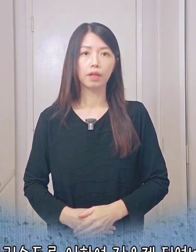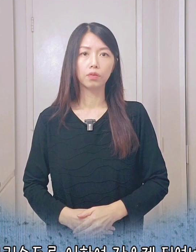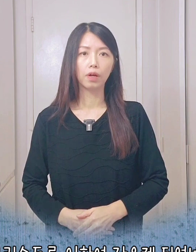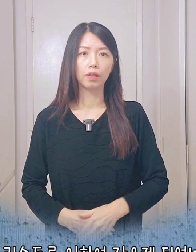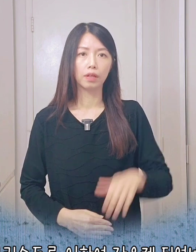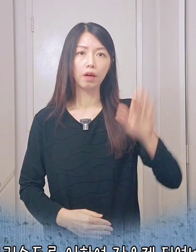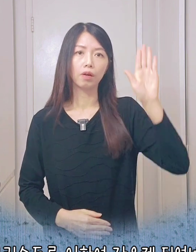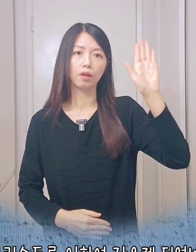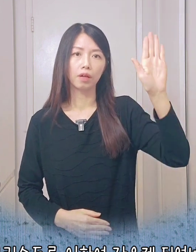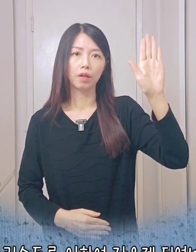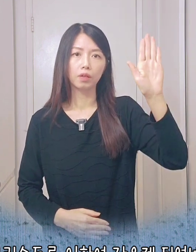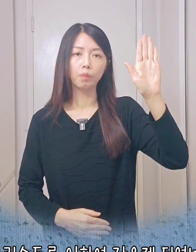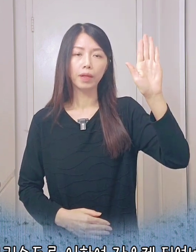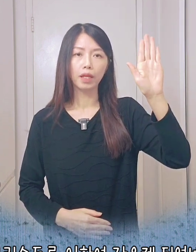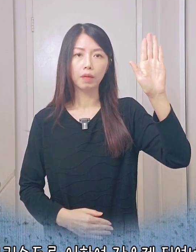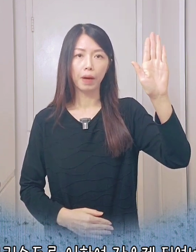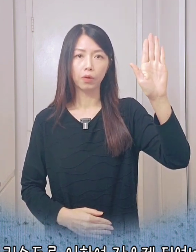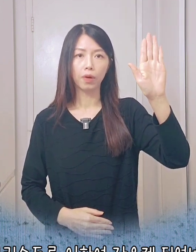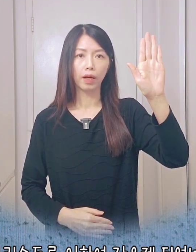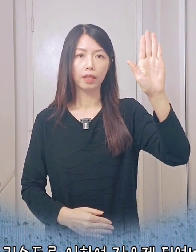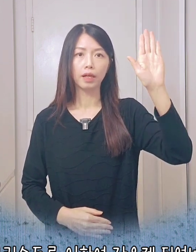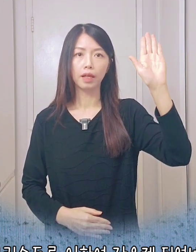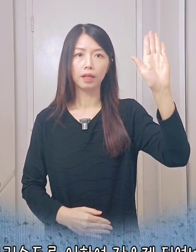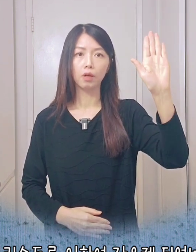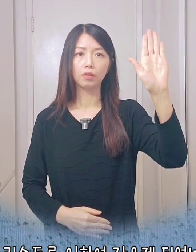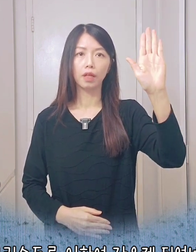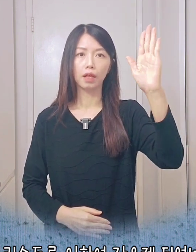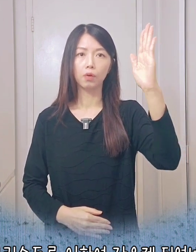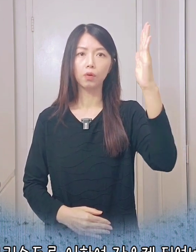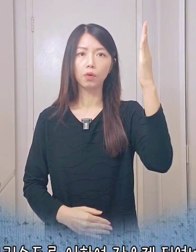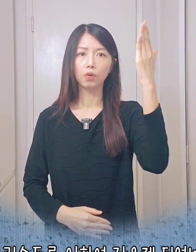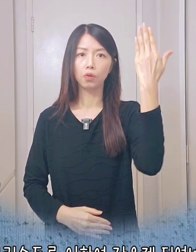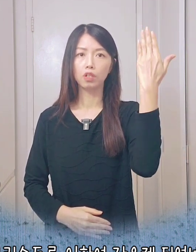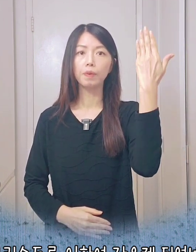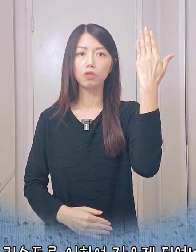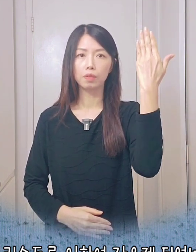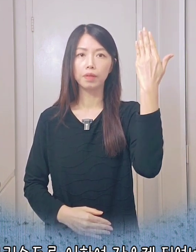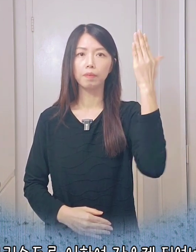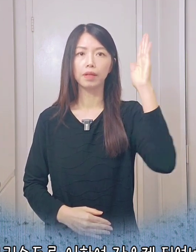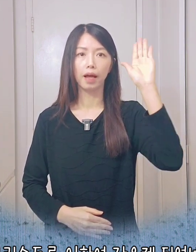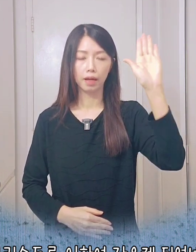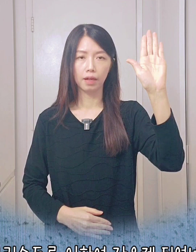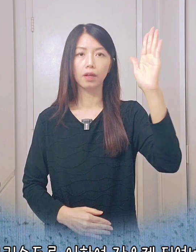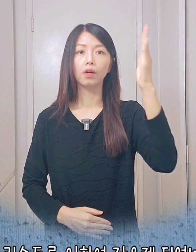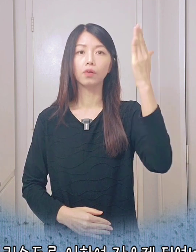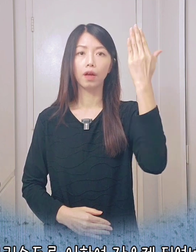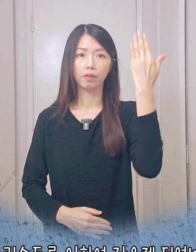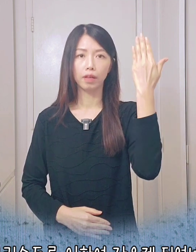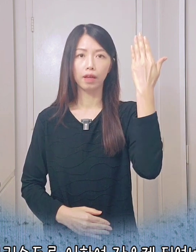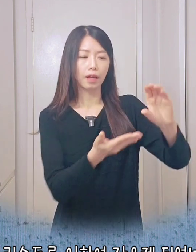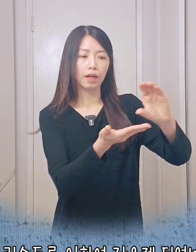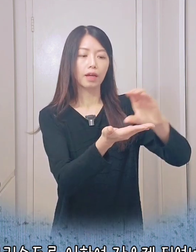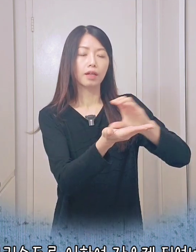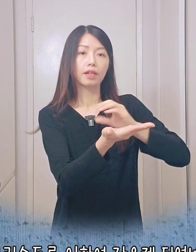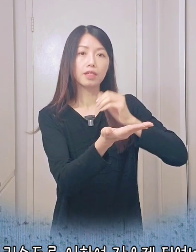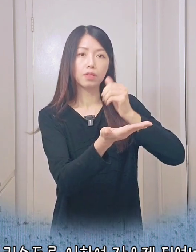되다라고 하는 뜻의 수어는요, 손바닥이 밖으로 향한 이 상태에서 그대로 뒤집어 주시면 됩니다.